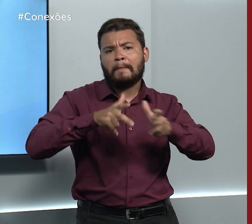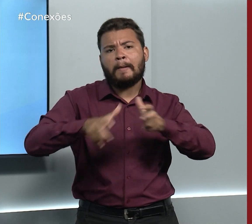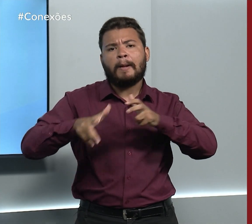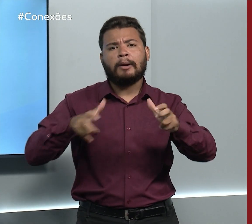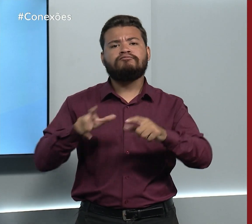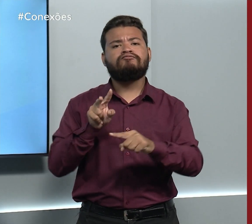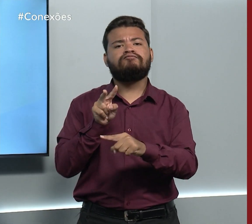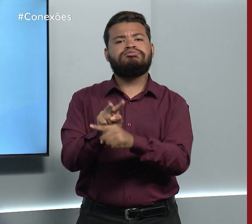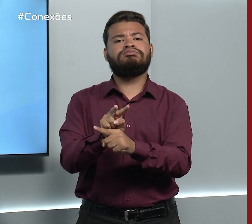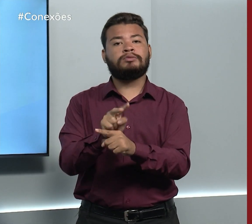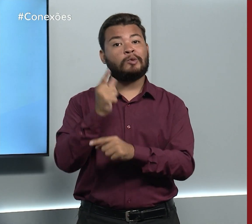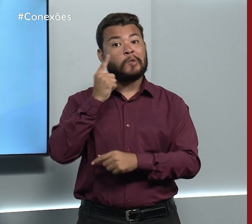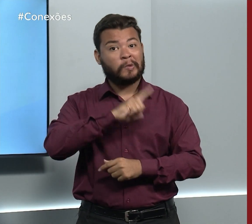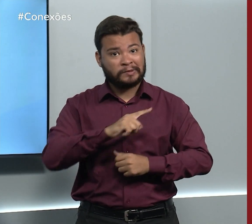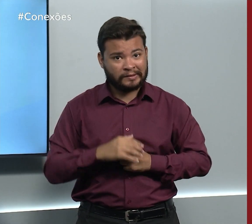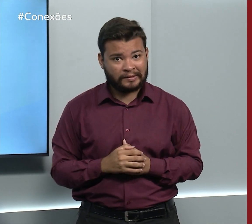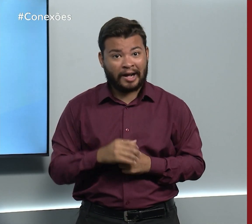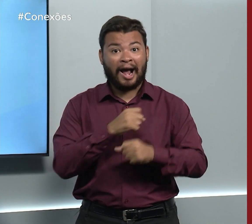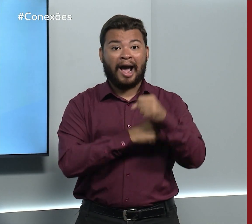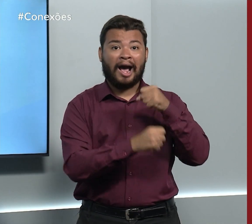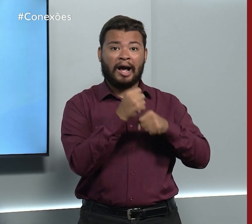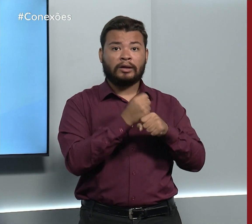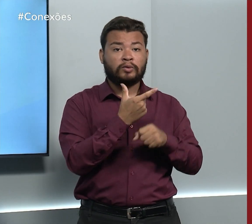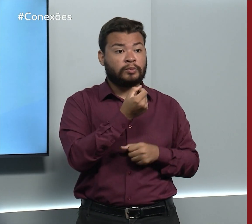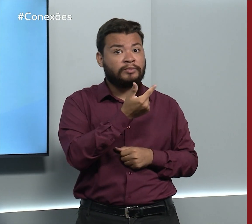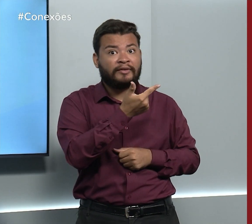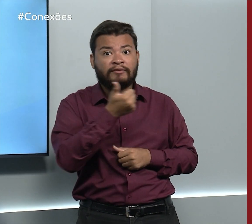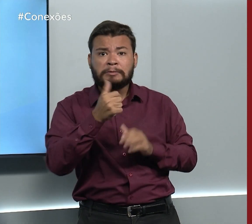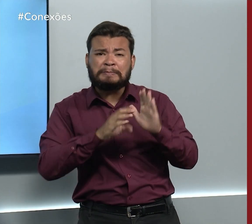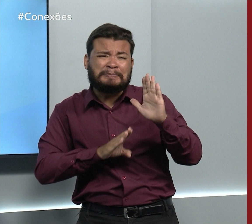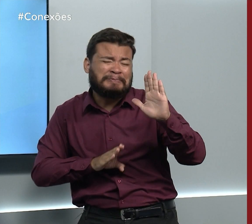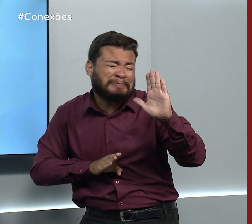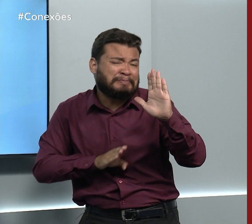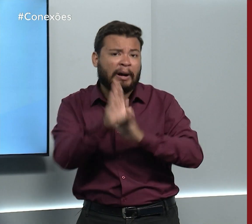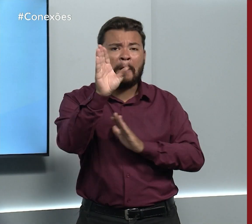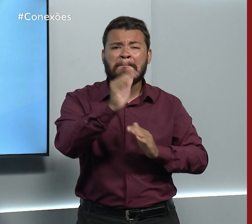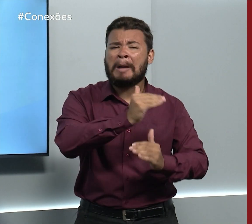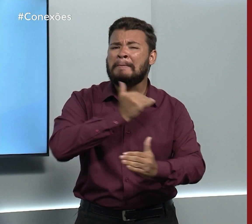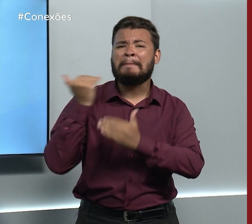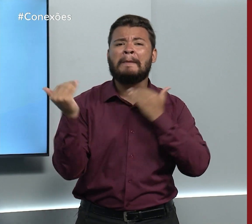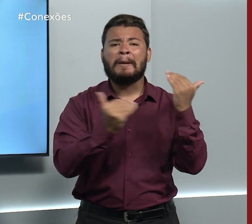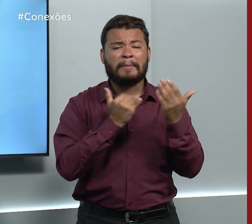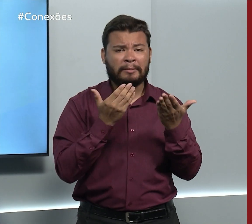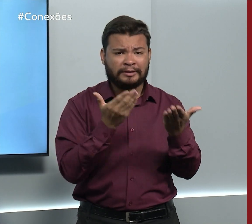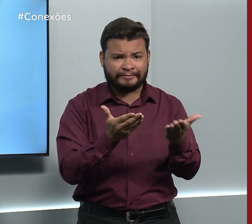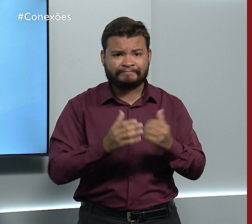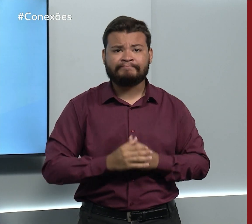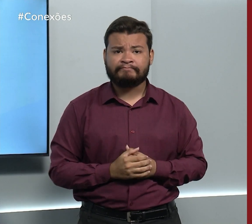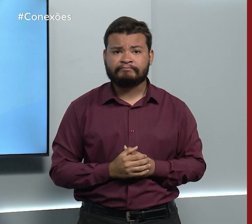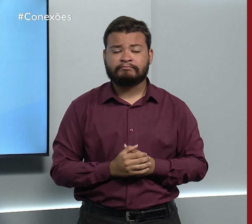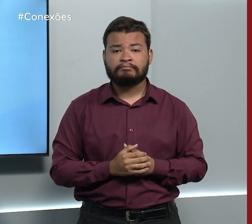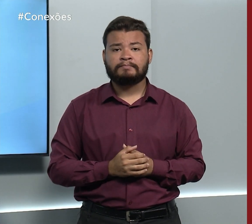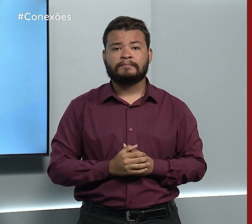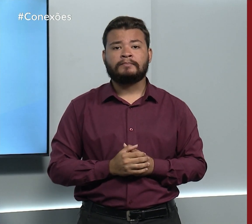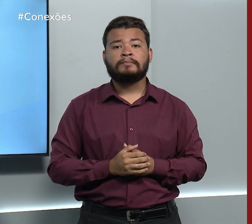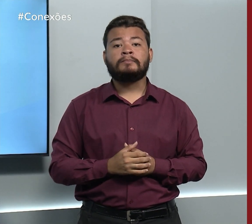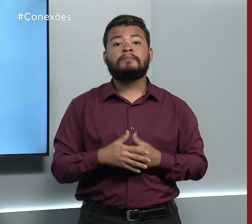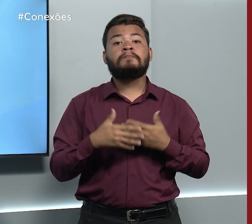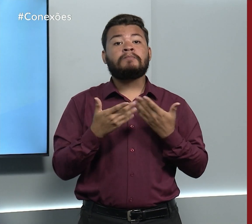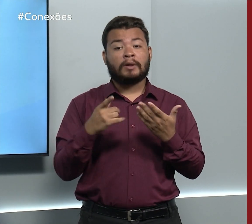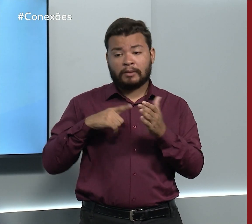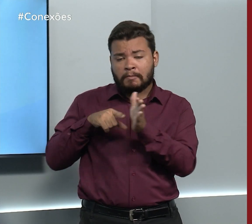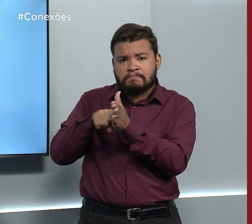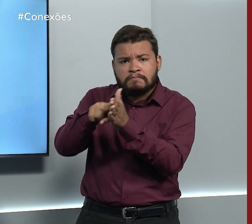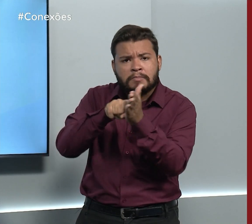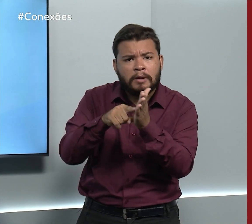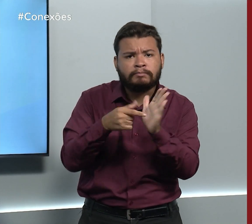ano de 2021 tinha registrado recorde de mortes, na série histórica que começou em 74. Um dado que